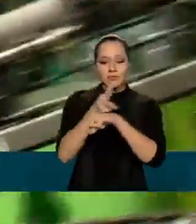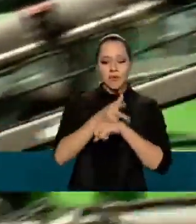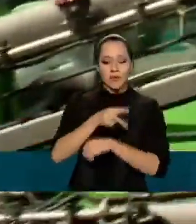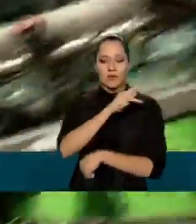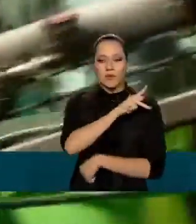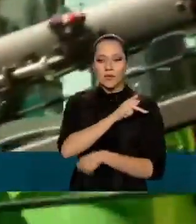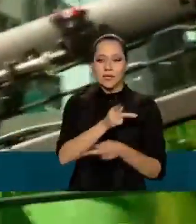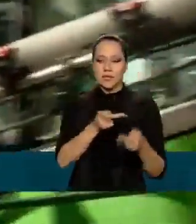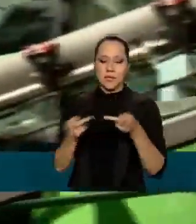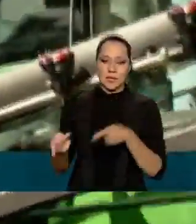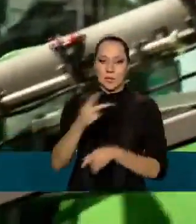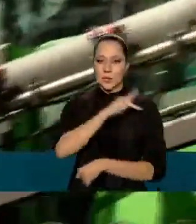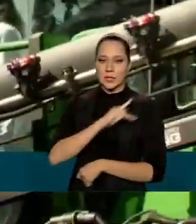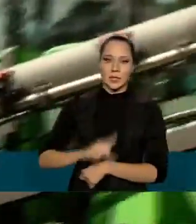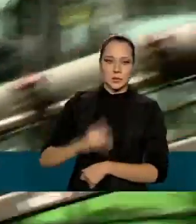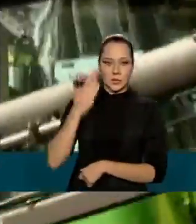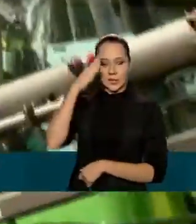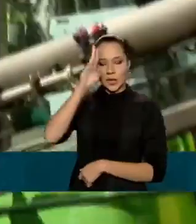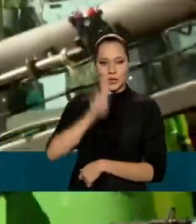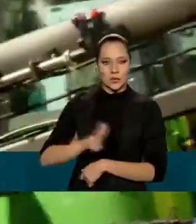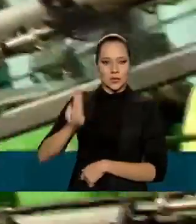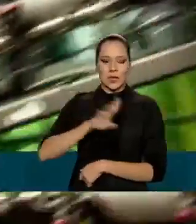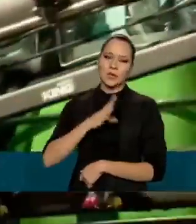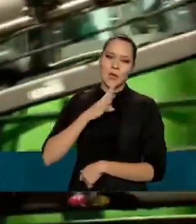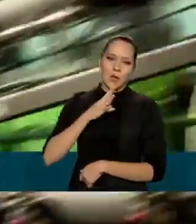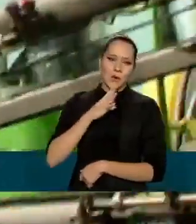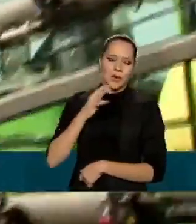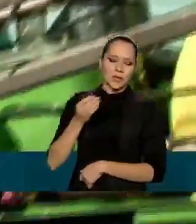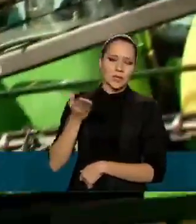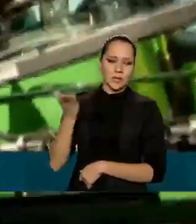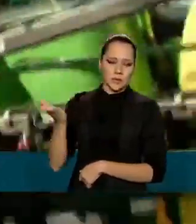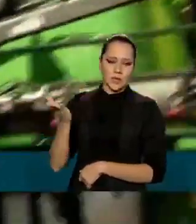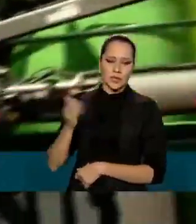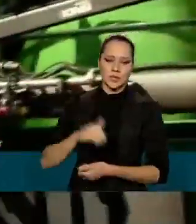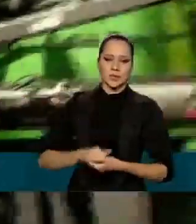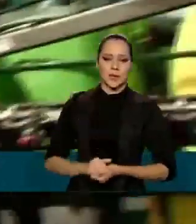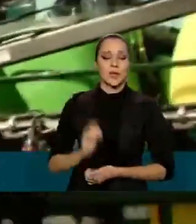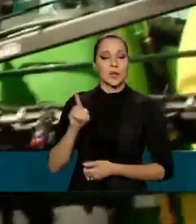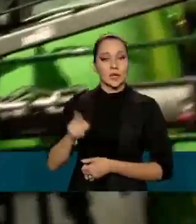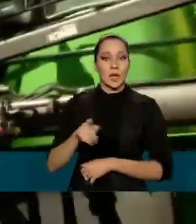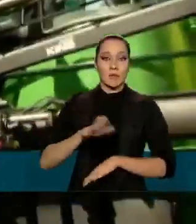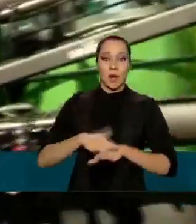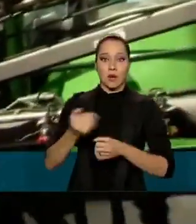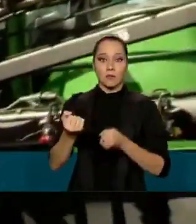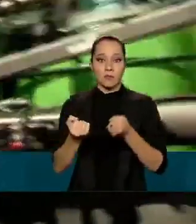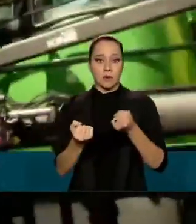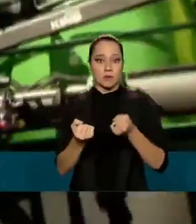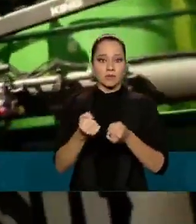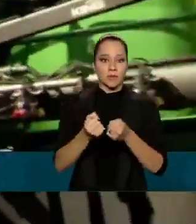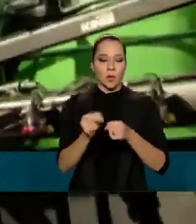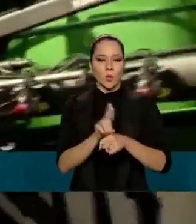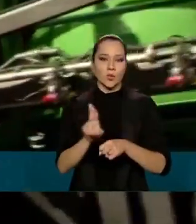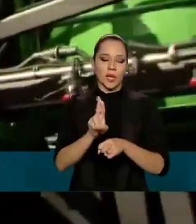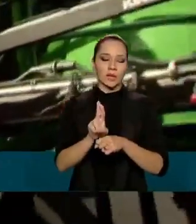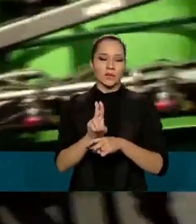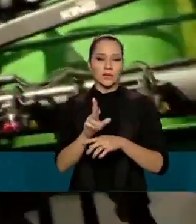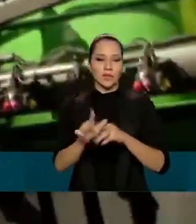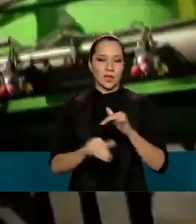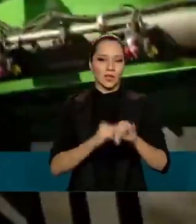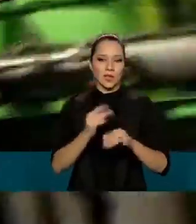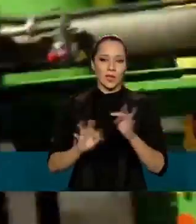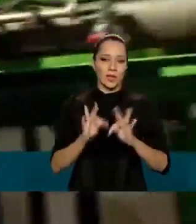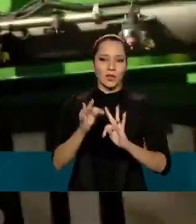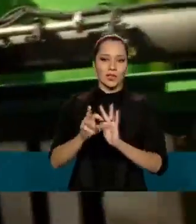Jair Bolsonaro na universidade, conhecendo o equipamento que é manobrado ali com o 5G,